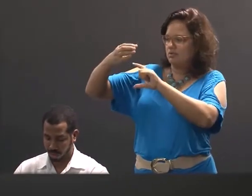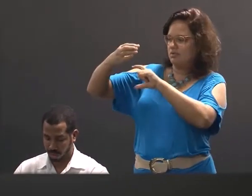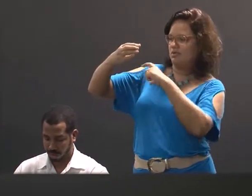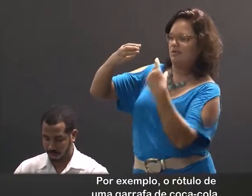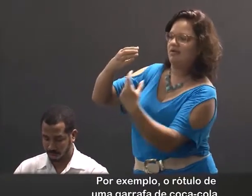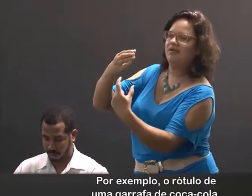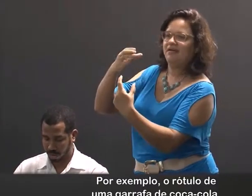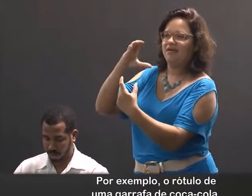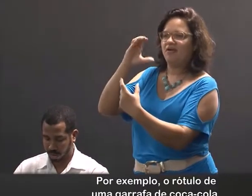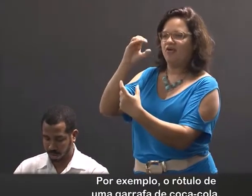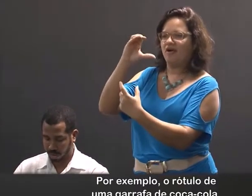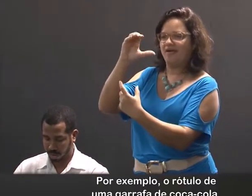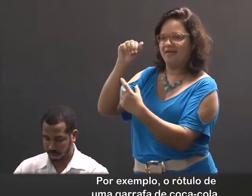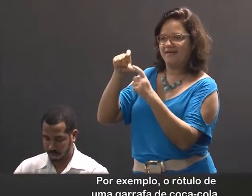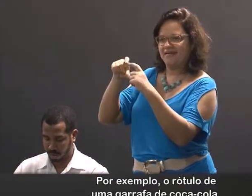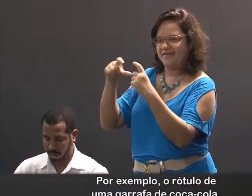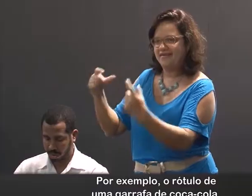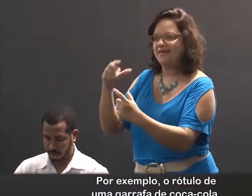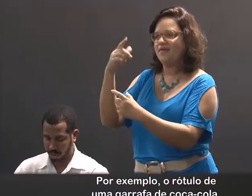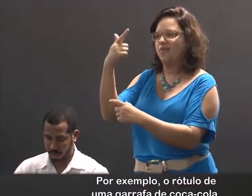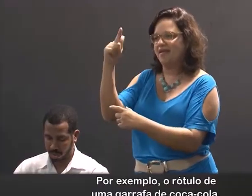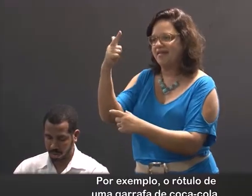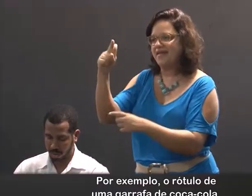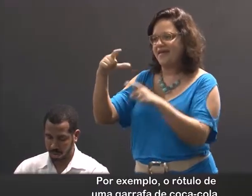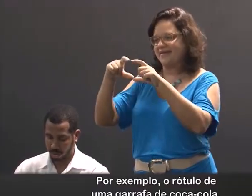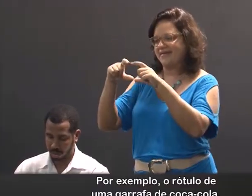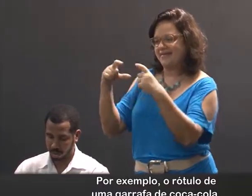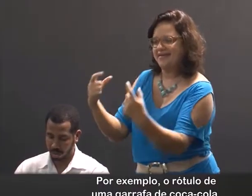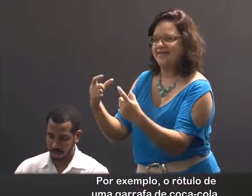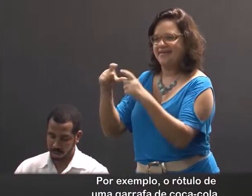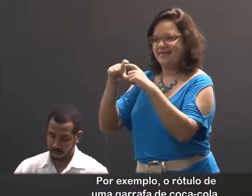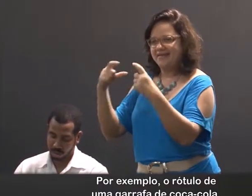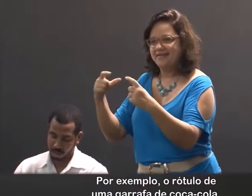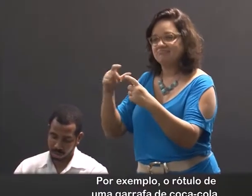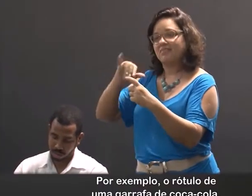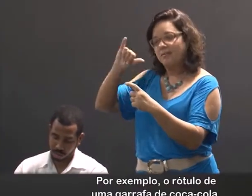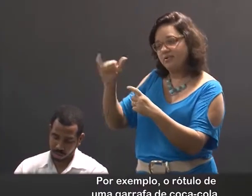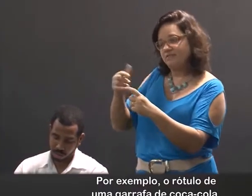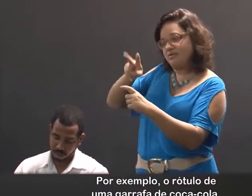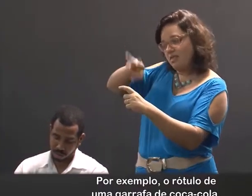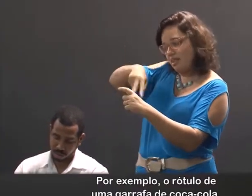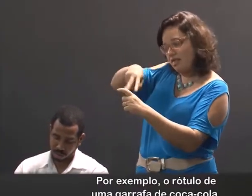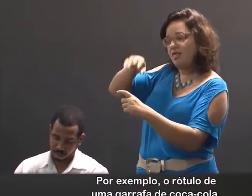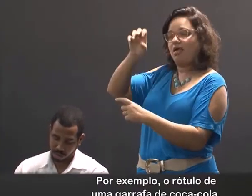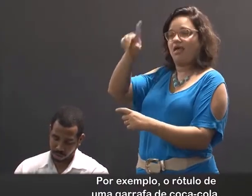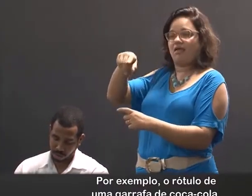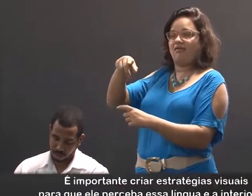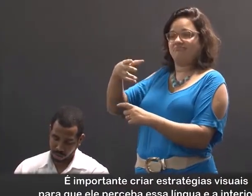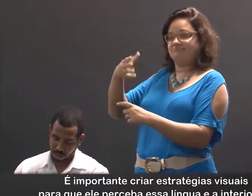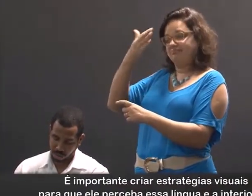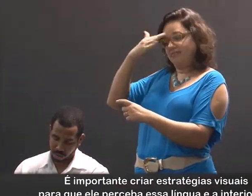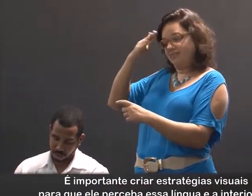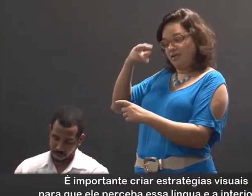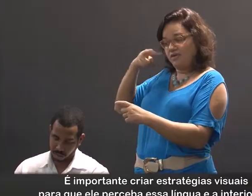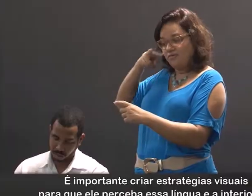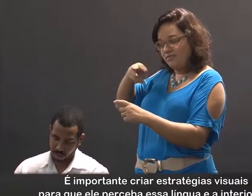Por exemplo, uma garrafa de Coca-Cola, Guaraná, o rótulo da garrafa de Coca-Cola. É importante criar